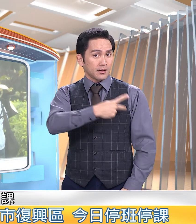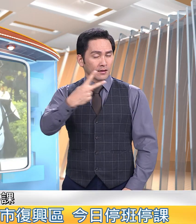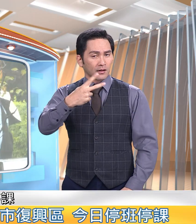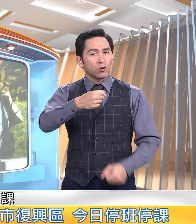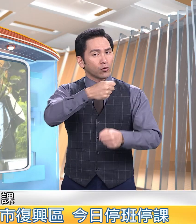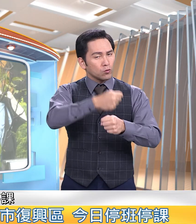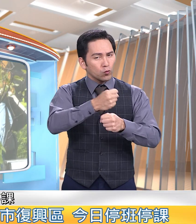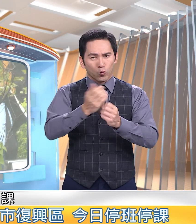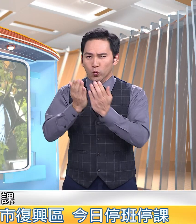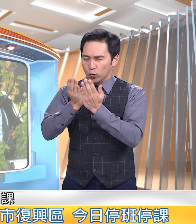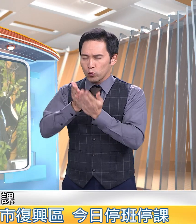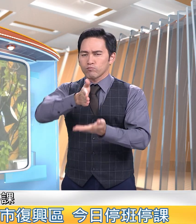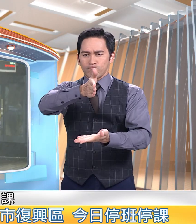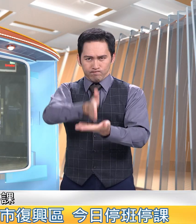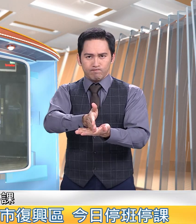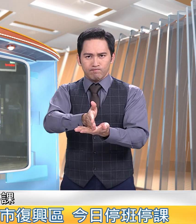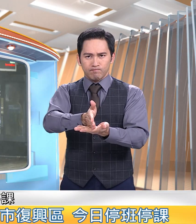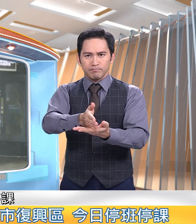是停班停课。